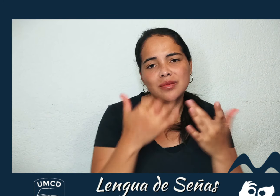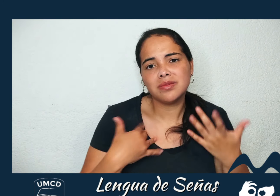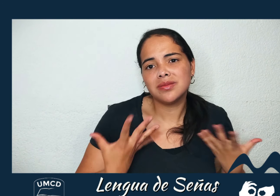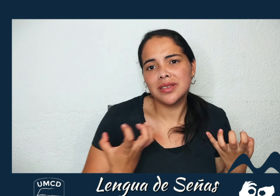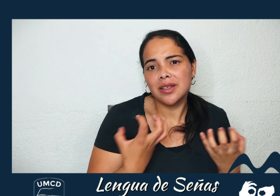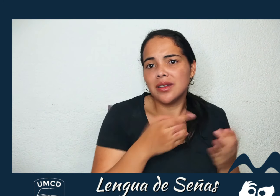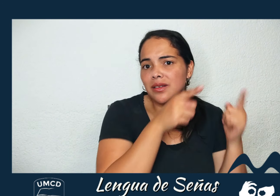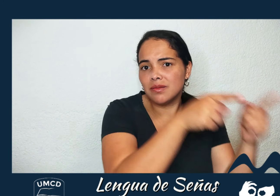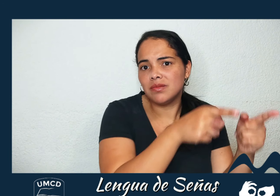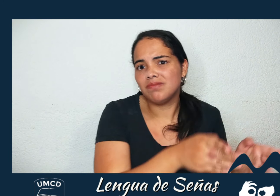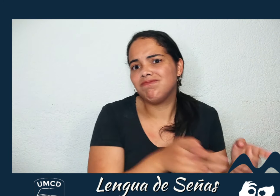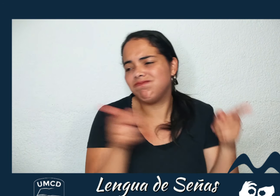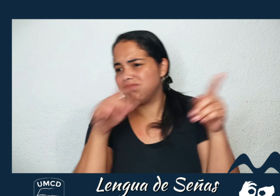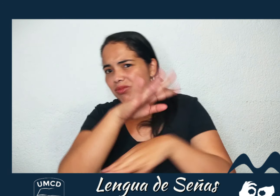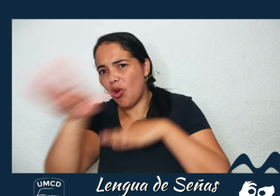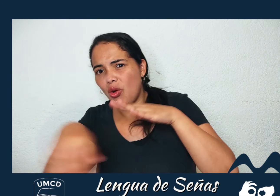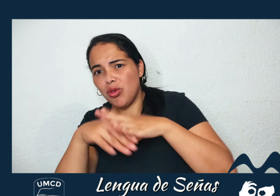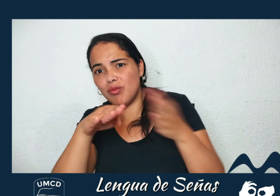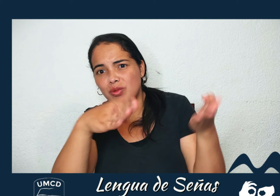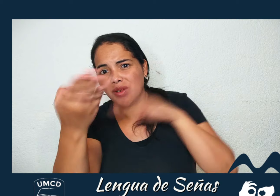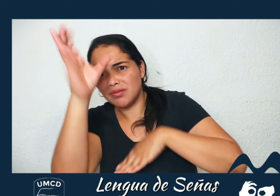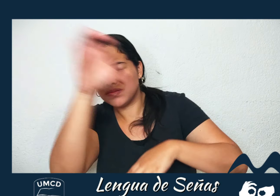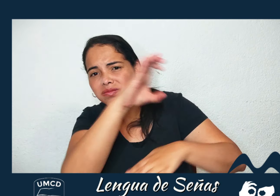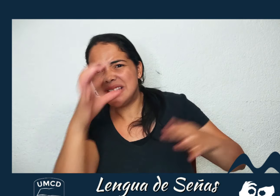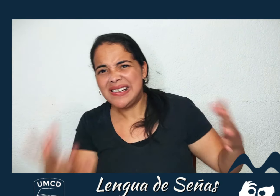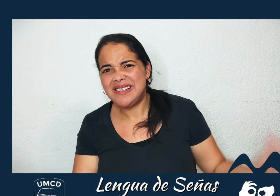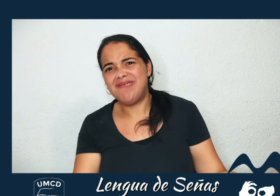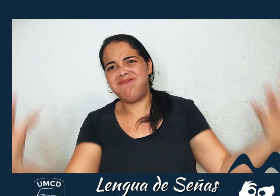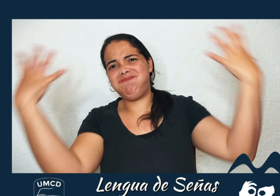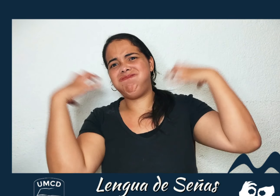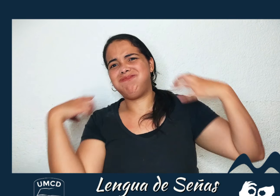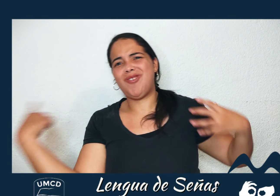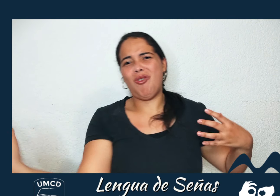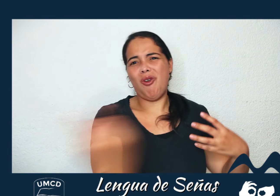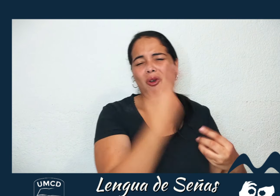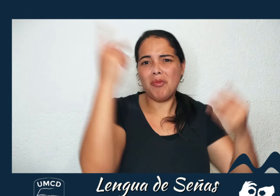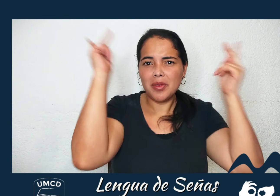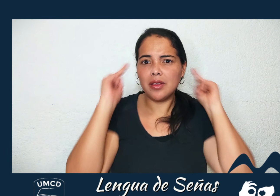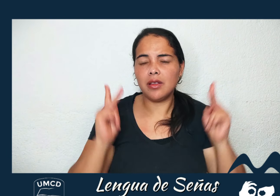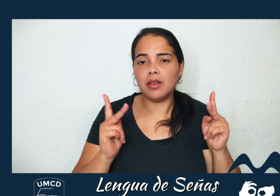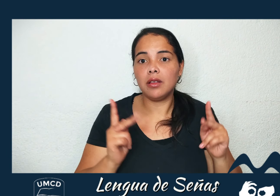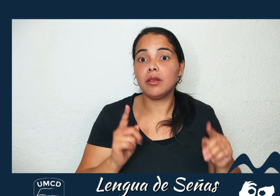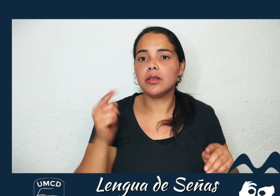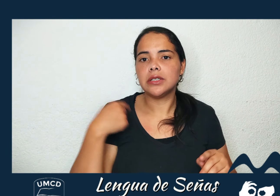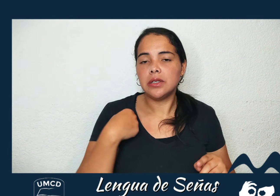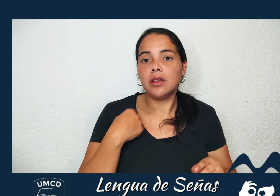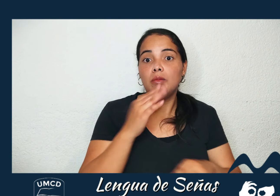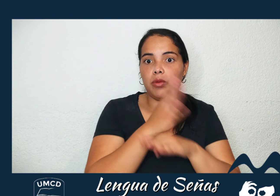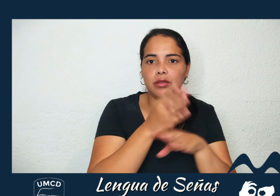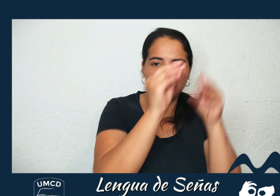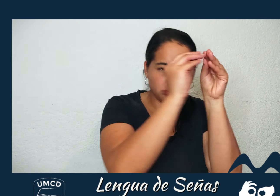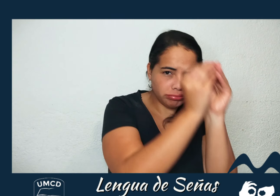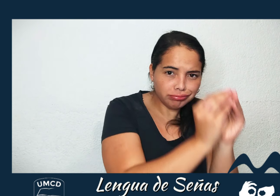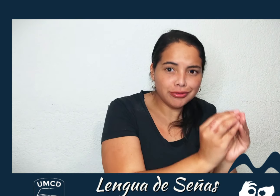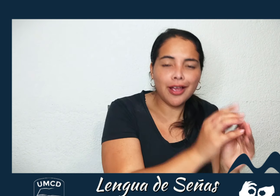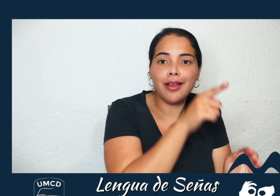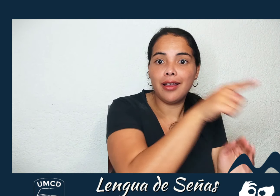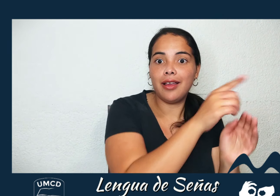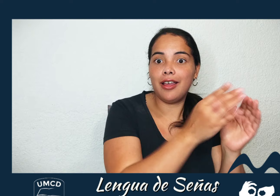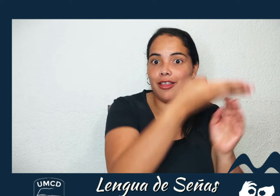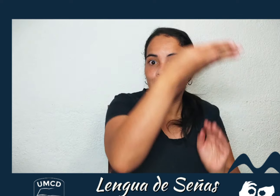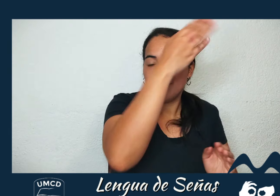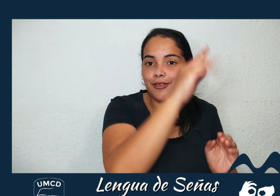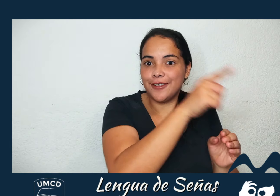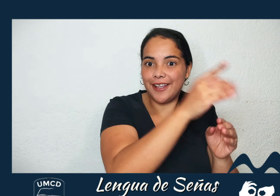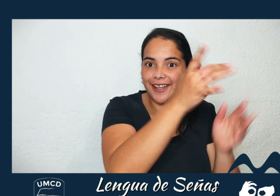Cristo, el siervo que, como nos dice la Biblia en Isaías 53, vino como siervo justo